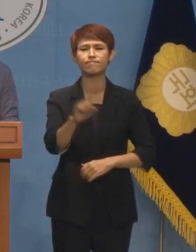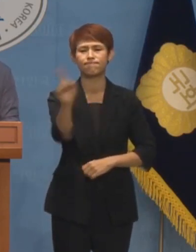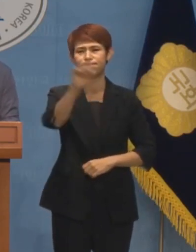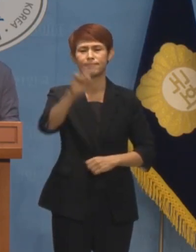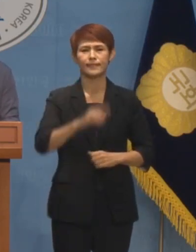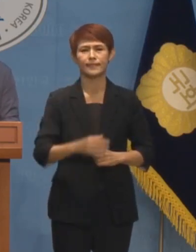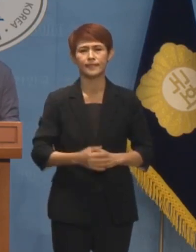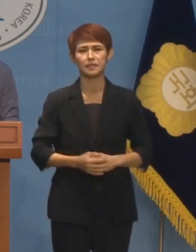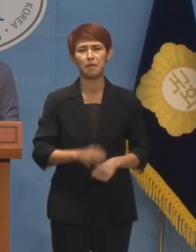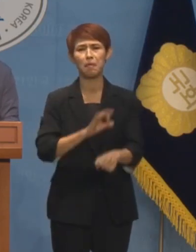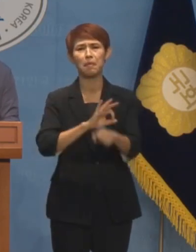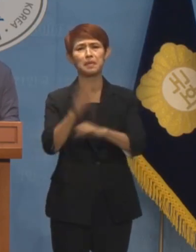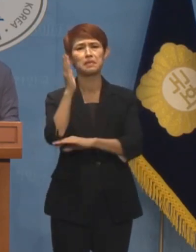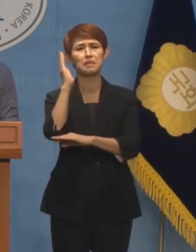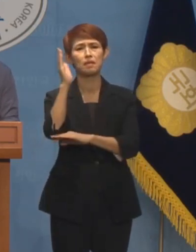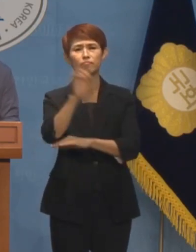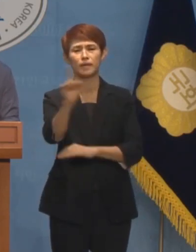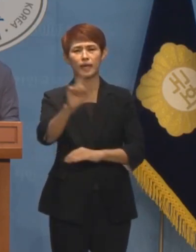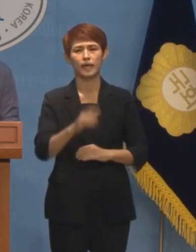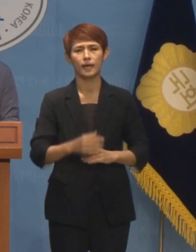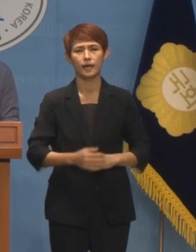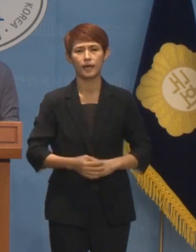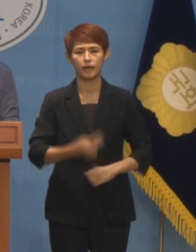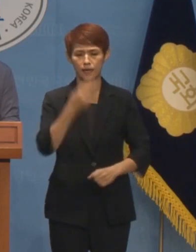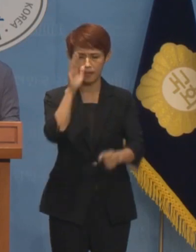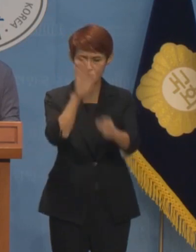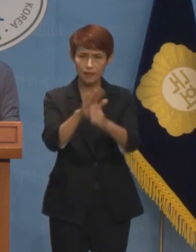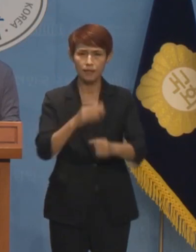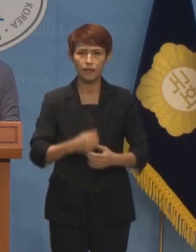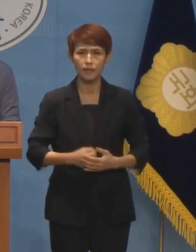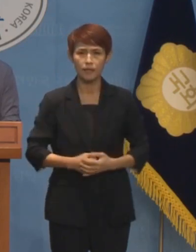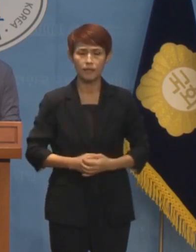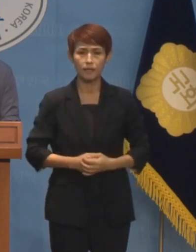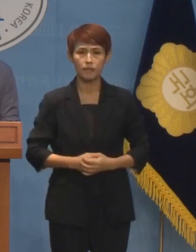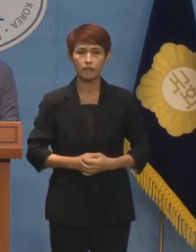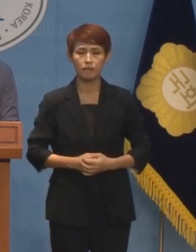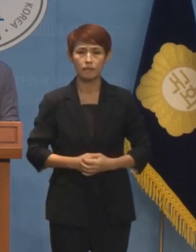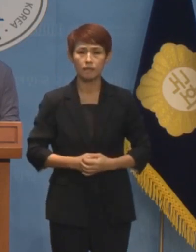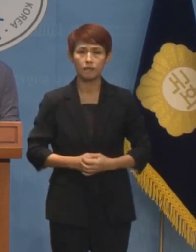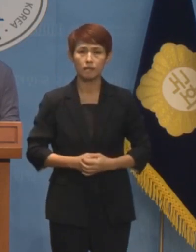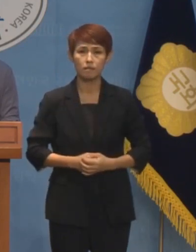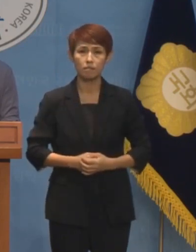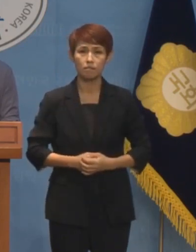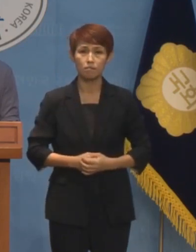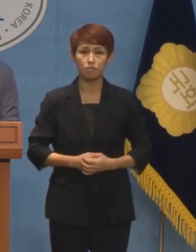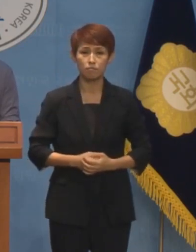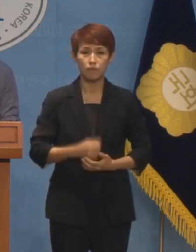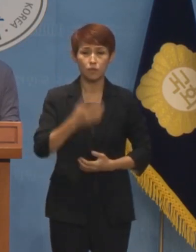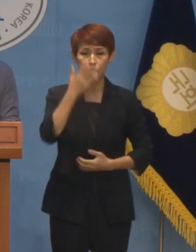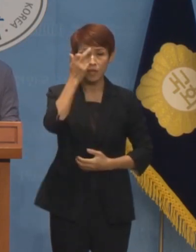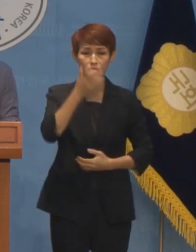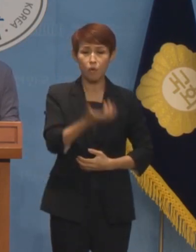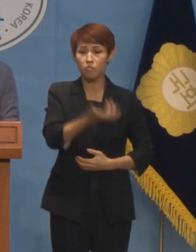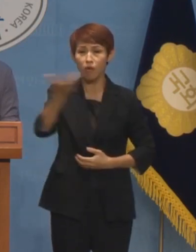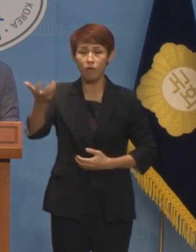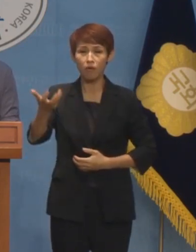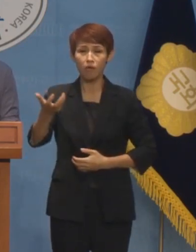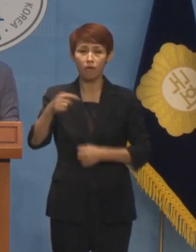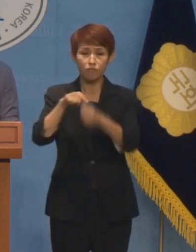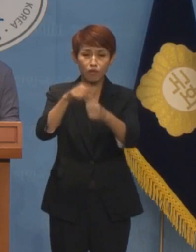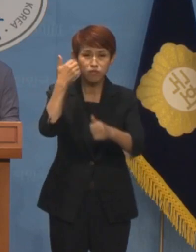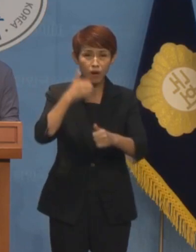무책임하고 무성의한 대답이 과연 가당키나 합니까? 누가 좁은 용산으로 옮기라고